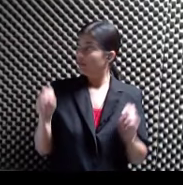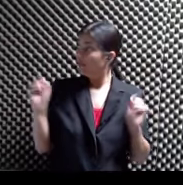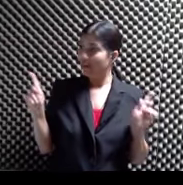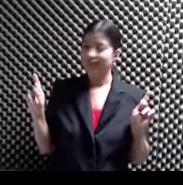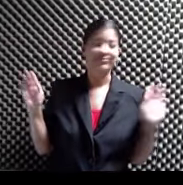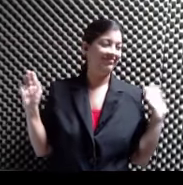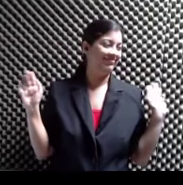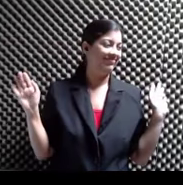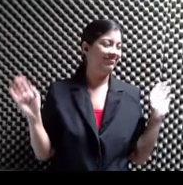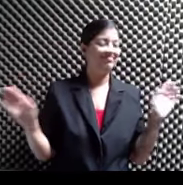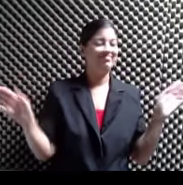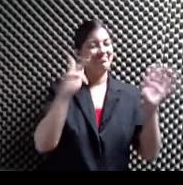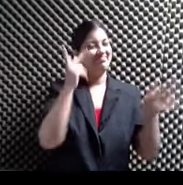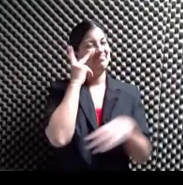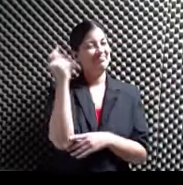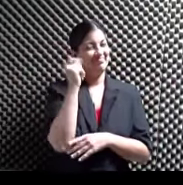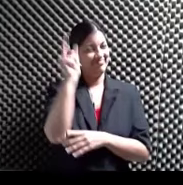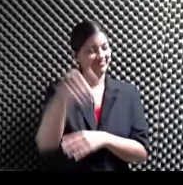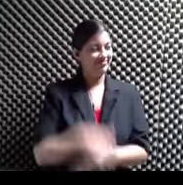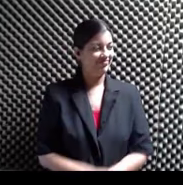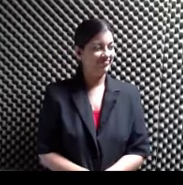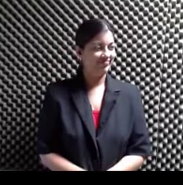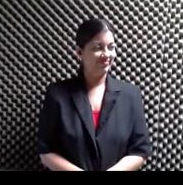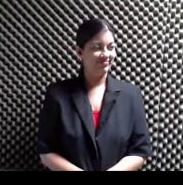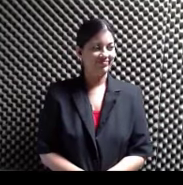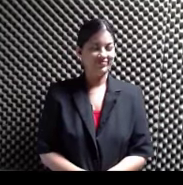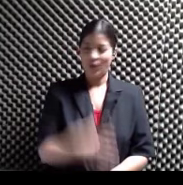no